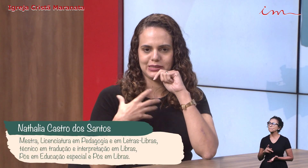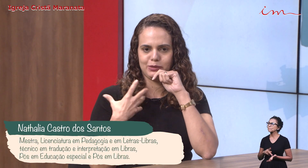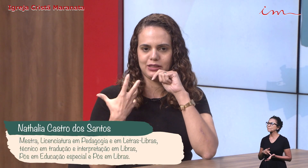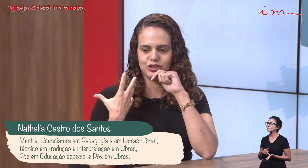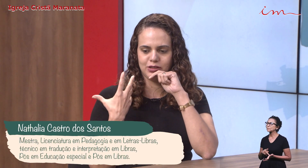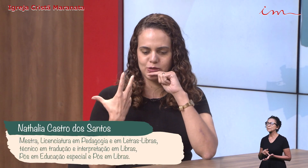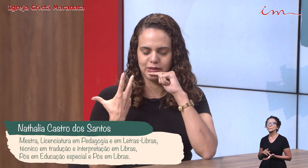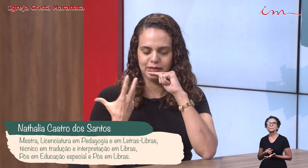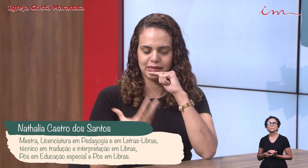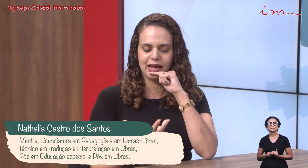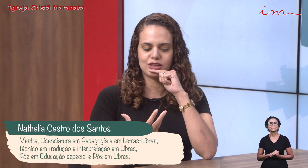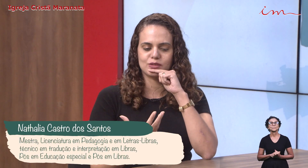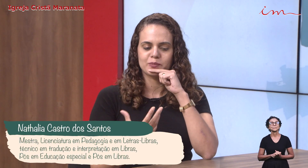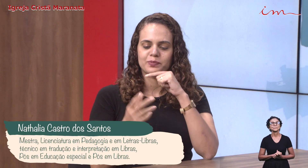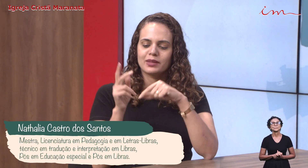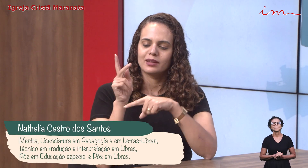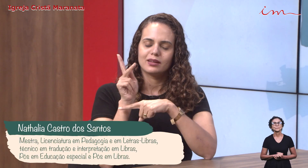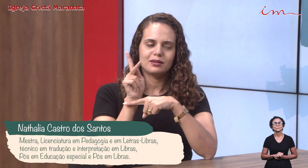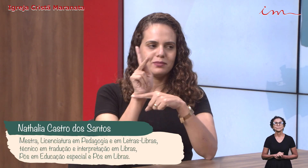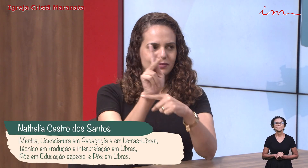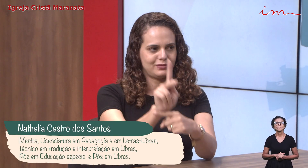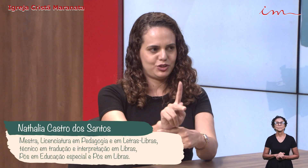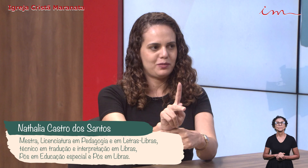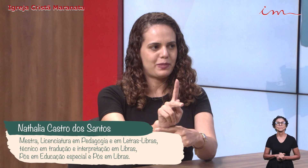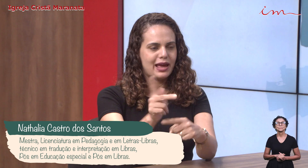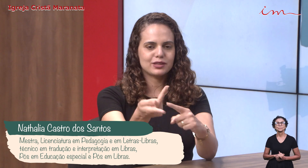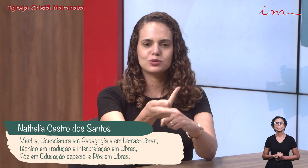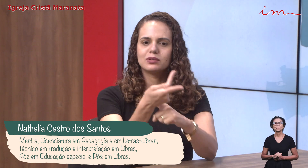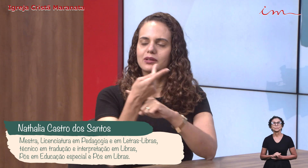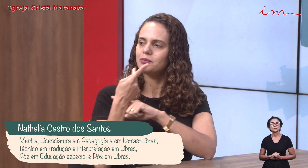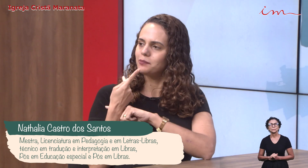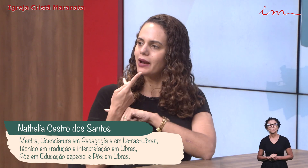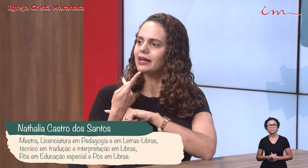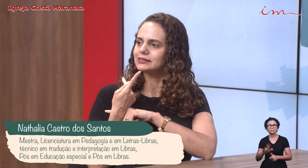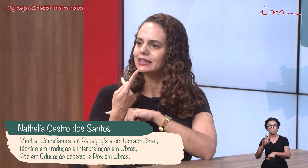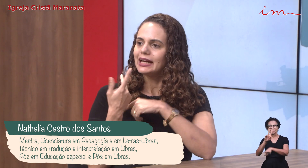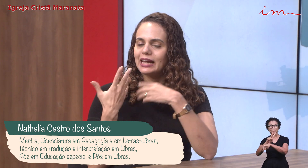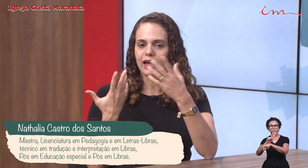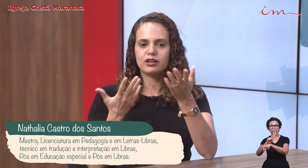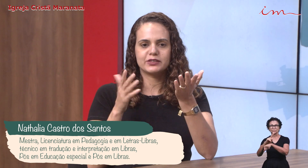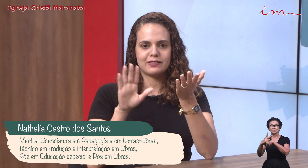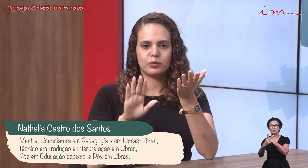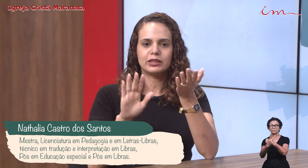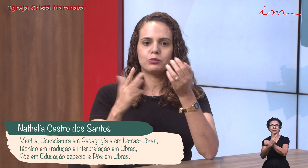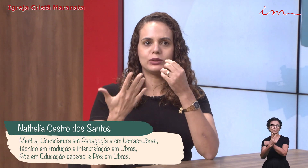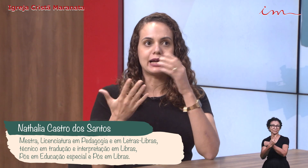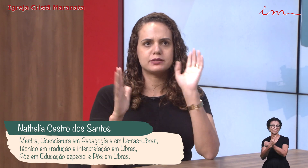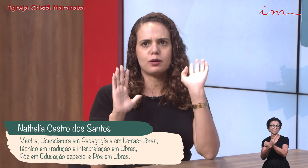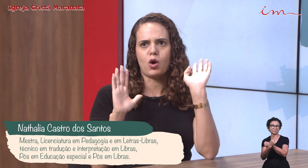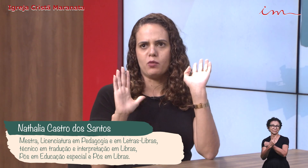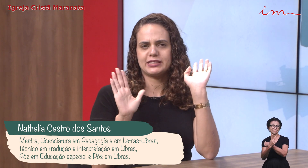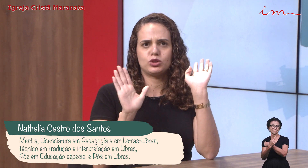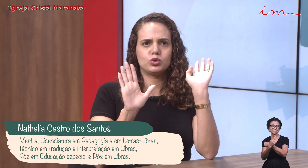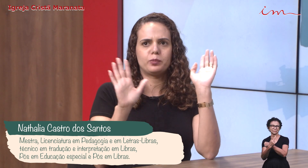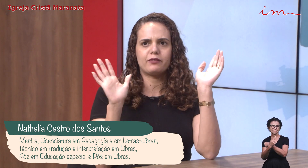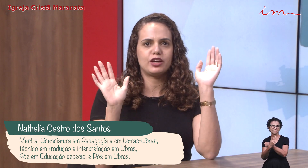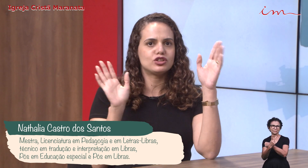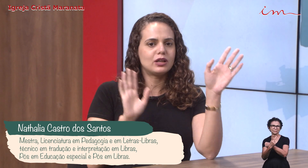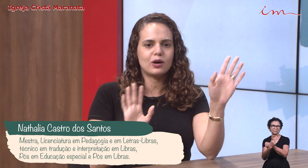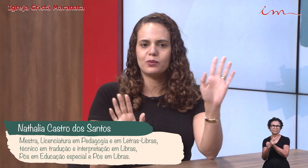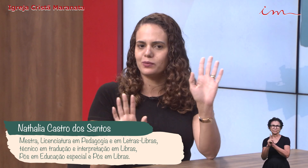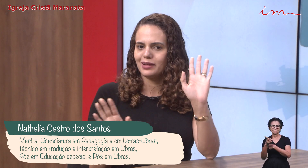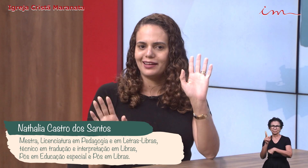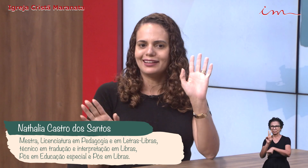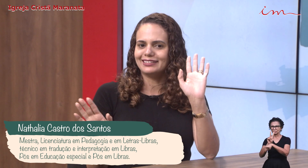Essa coisa também da direcionalidade, te empresto e me empresta. Claro que você vai poder mudar. Como? Vai ser tudo para